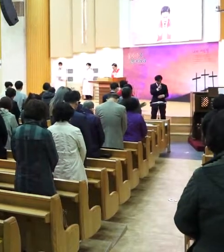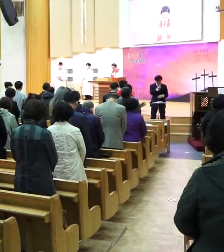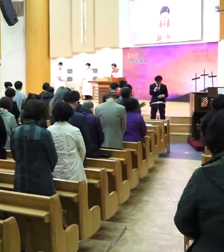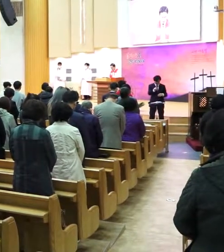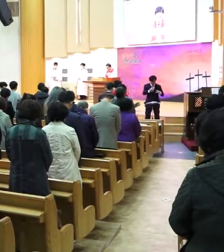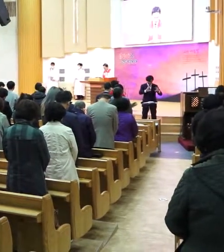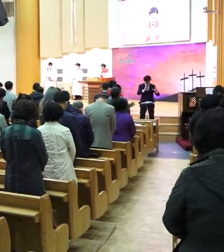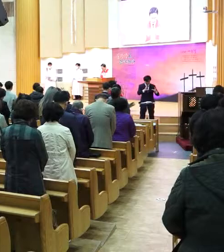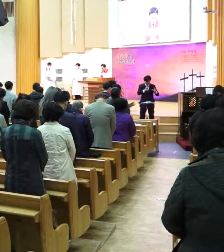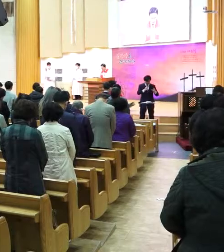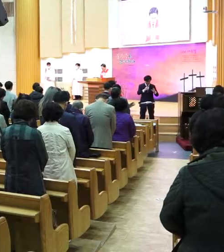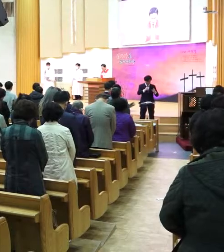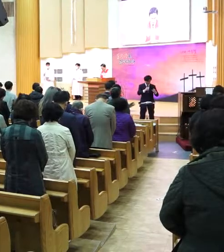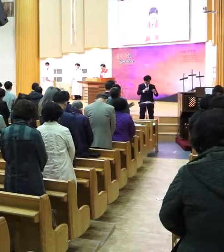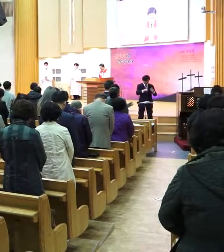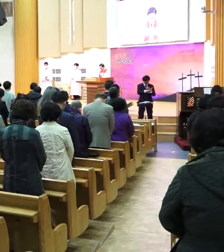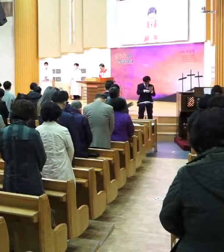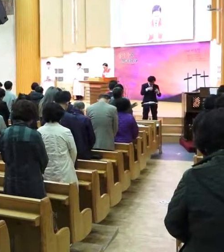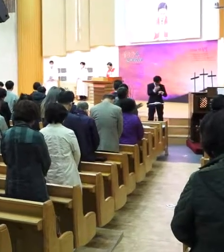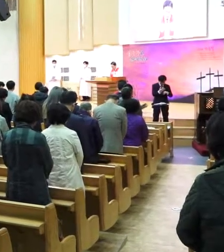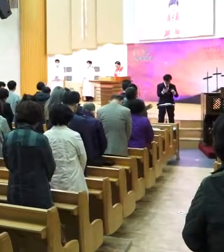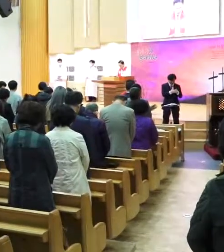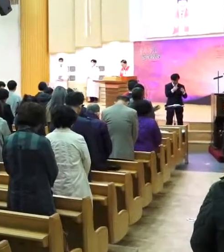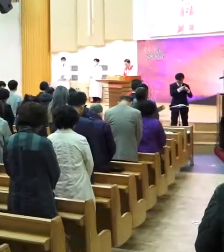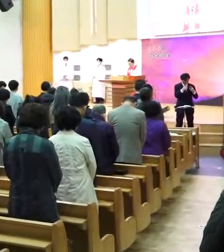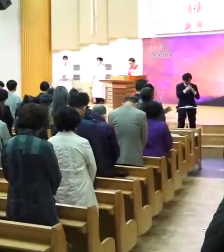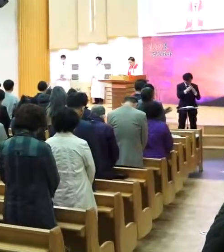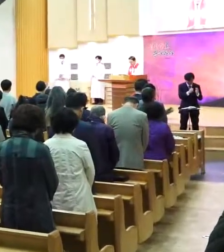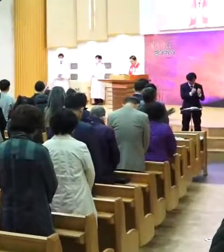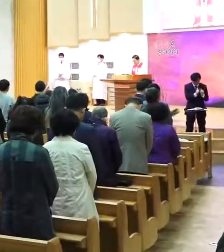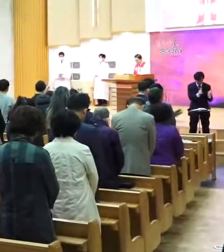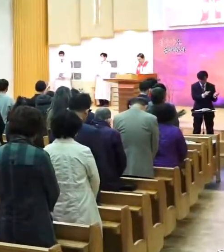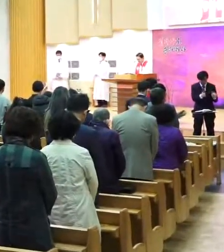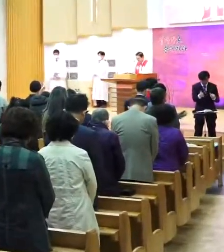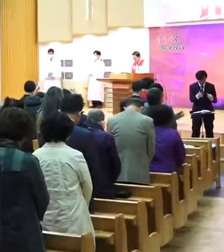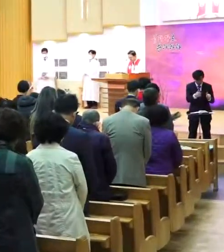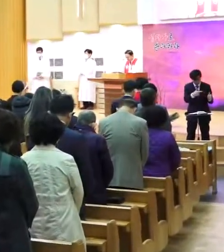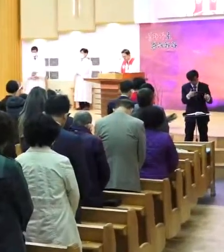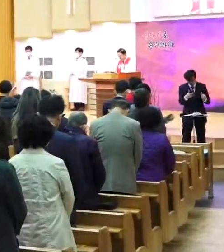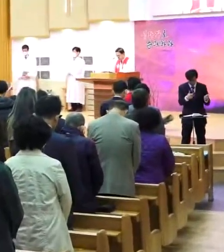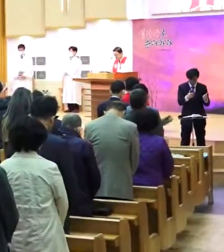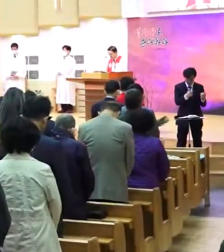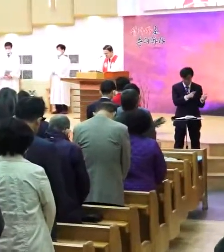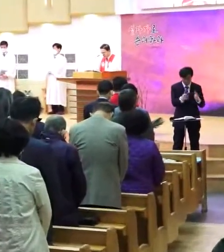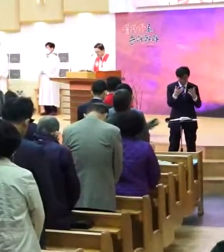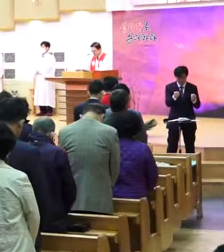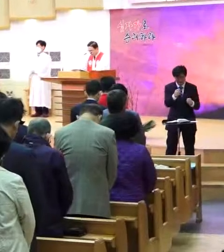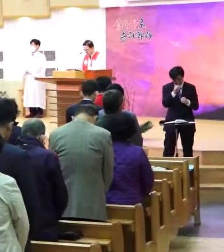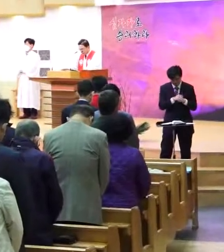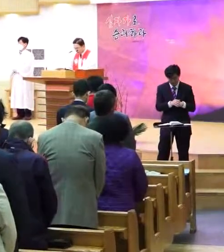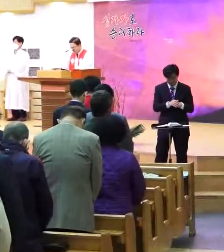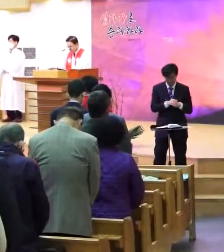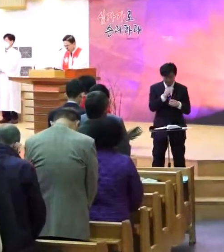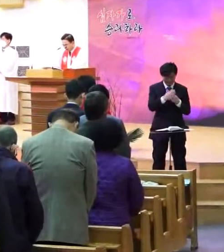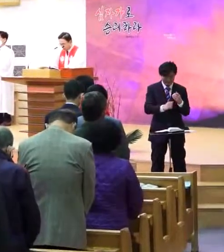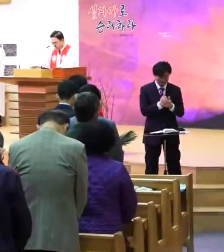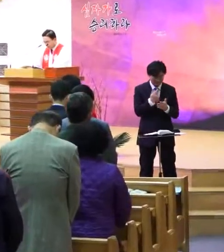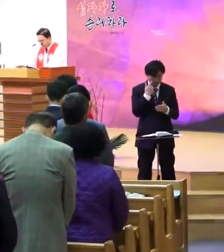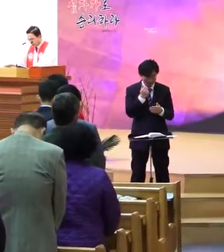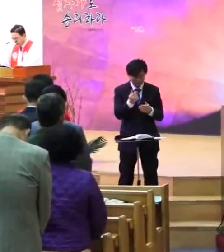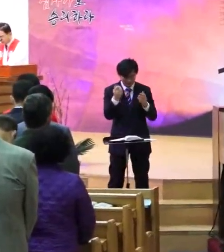하여 주시고 그 땅에 참된 아버지여 평화가 임하기를 원합니다. 하나님 아버지 역사하여 주시옵소서. 주님, 그